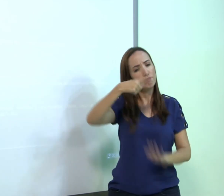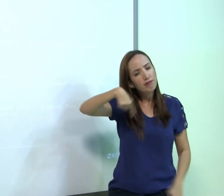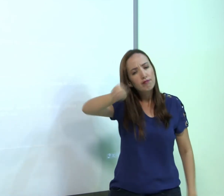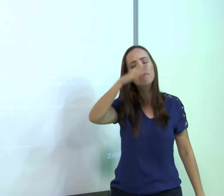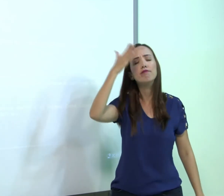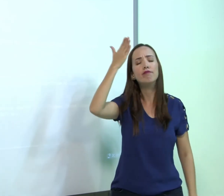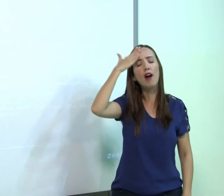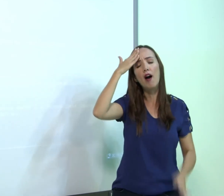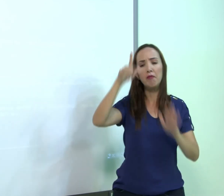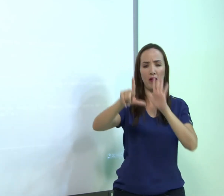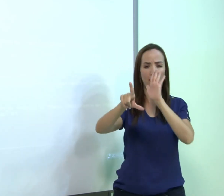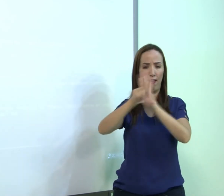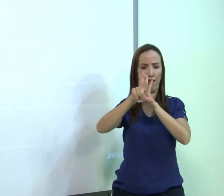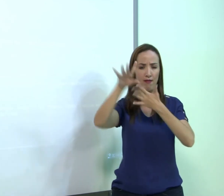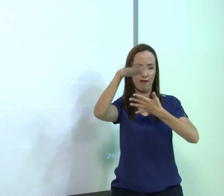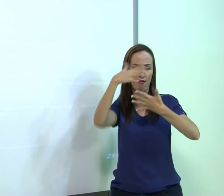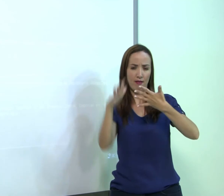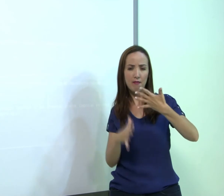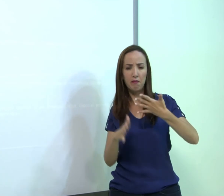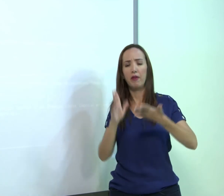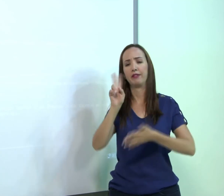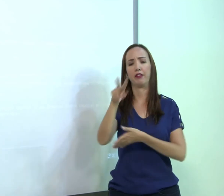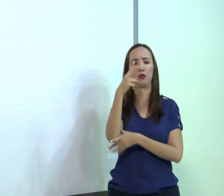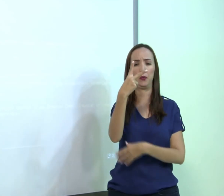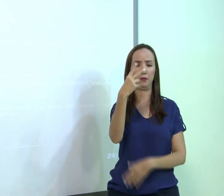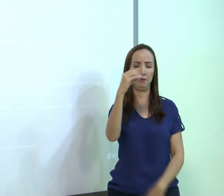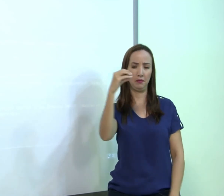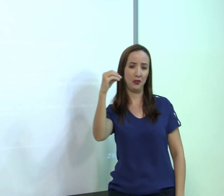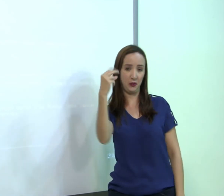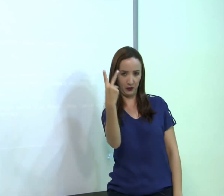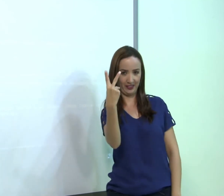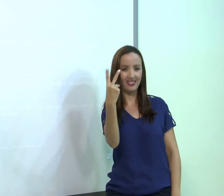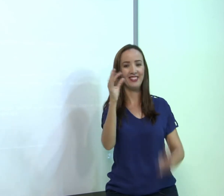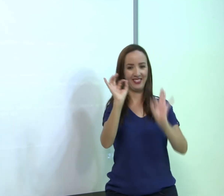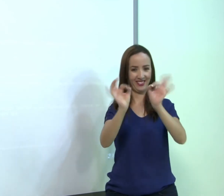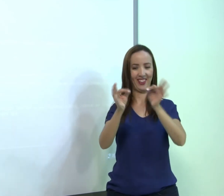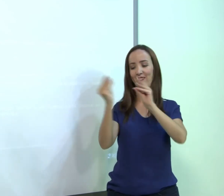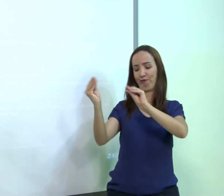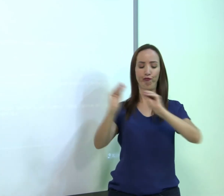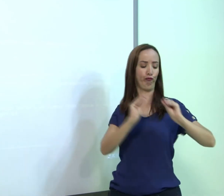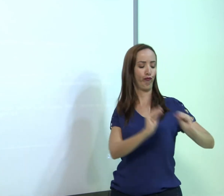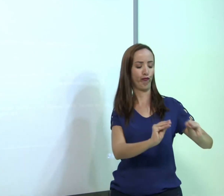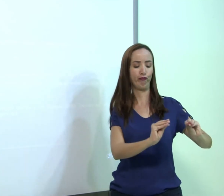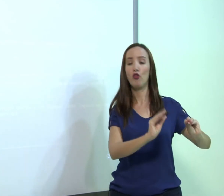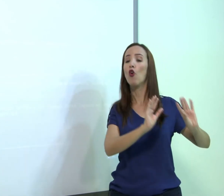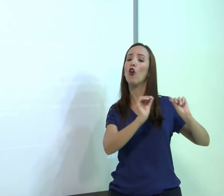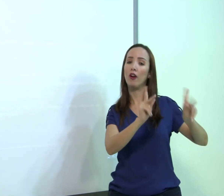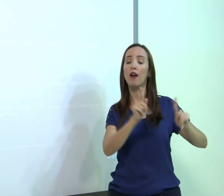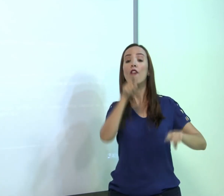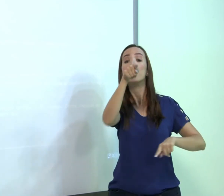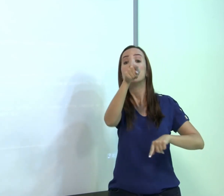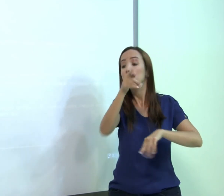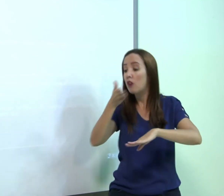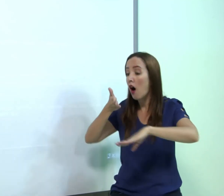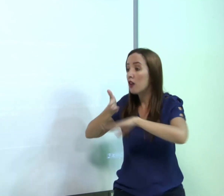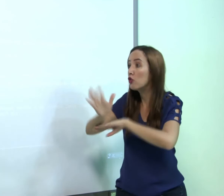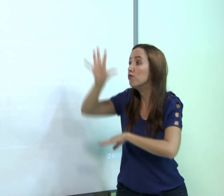Se, por exemplo, uma lei, a lei da Libras, por exemplo, que foi publicada em